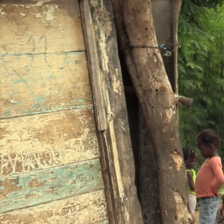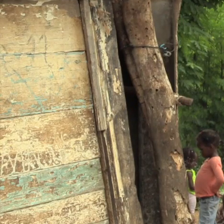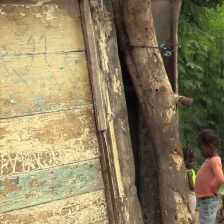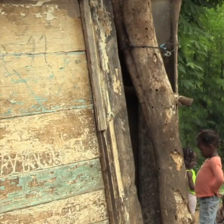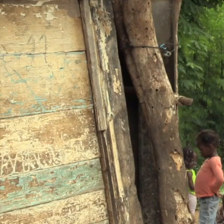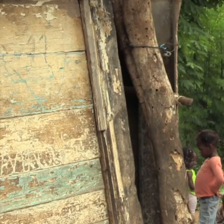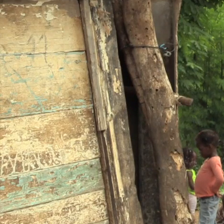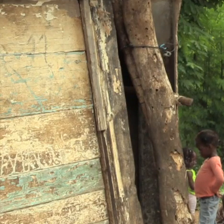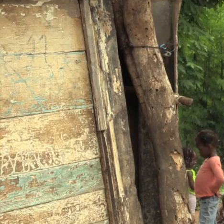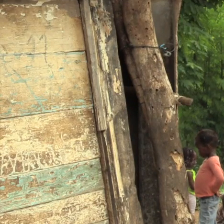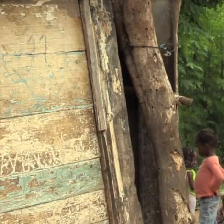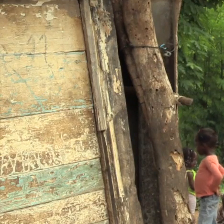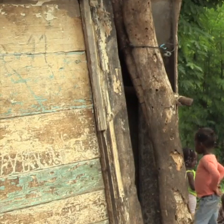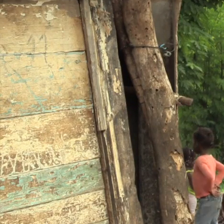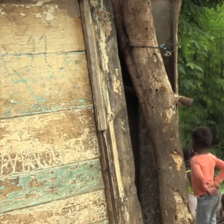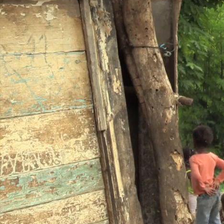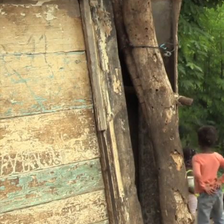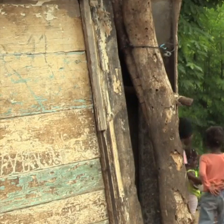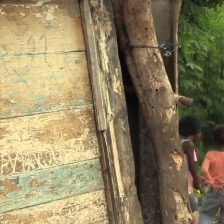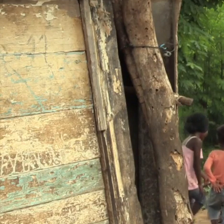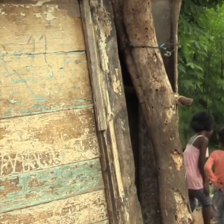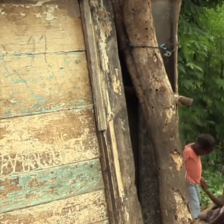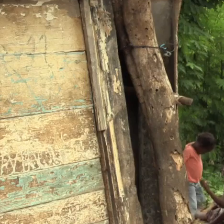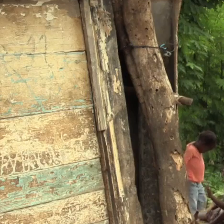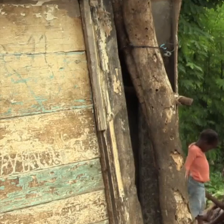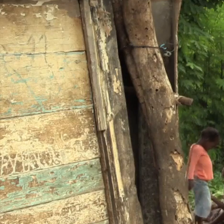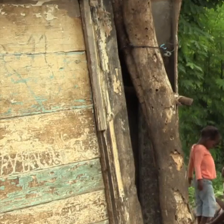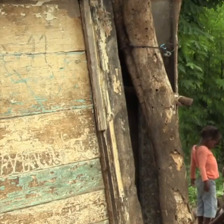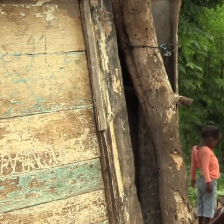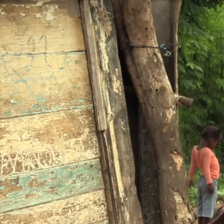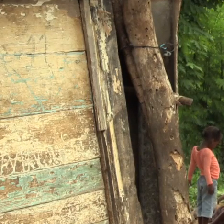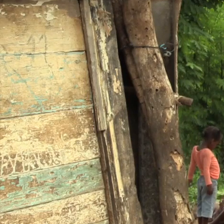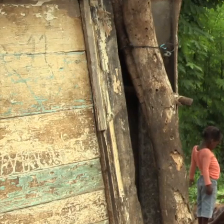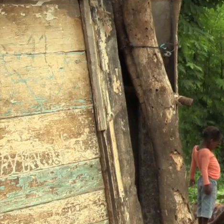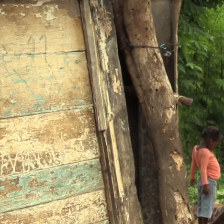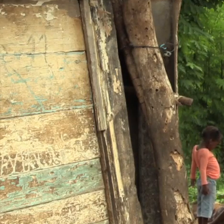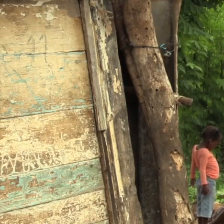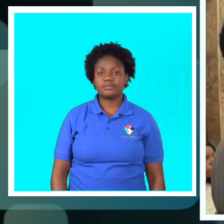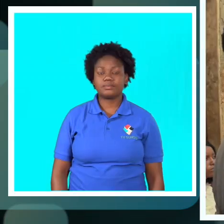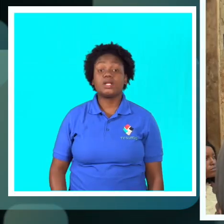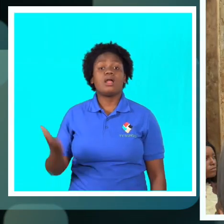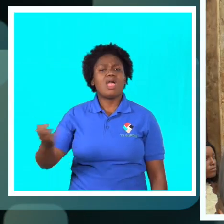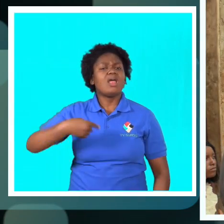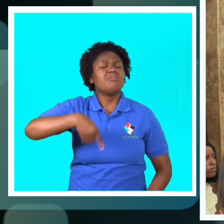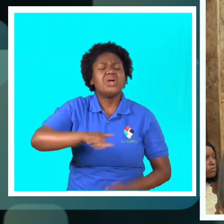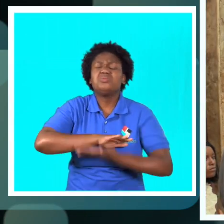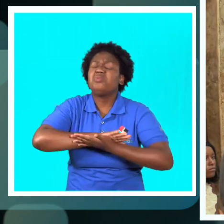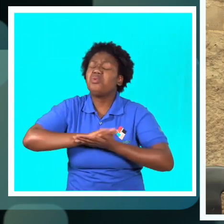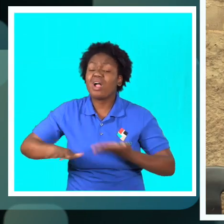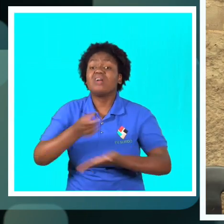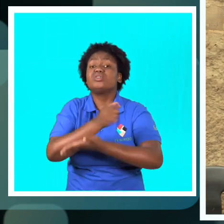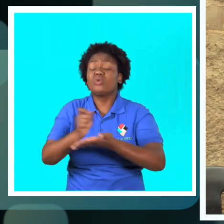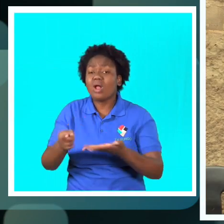Trabalho de segunda a sábado. Tenho muitos clientes. Com dinheiro que ganho, compro comida. Comunicar